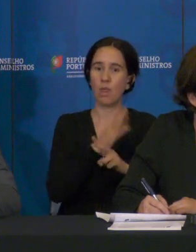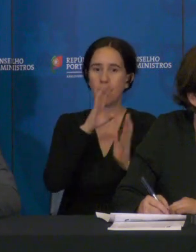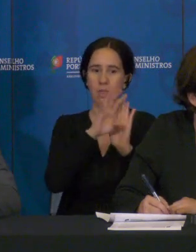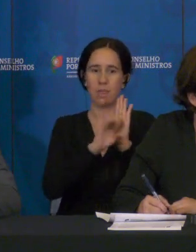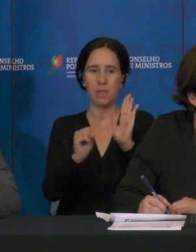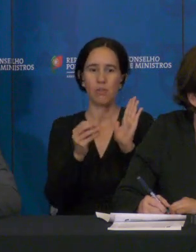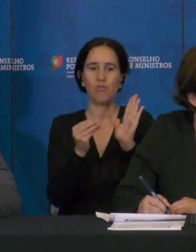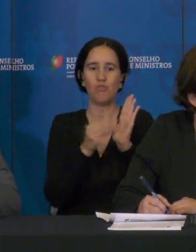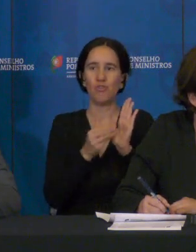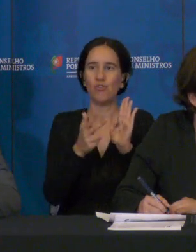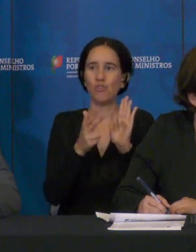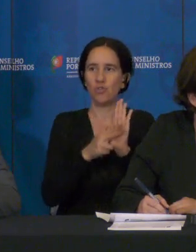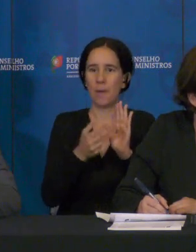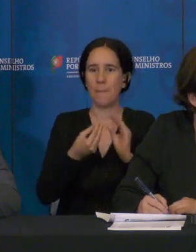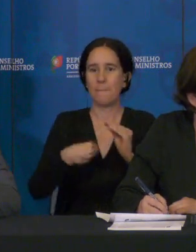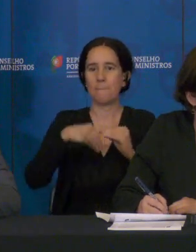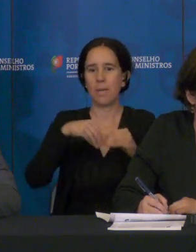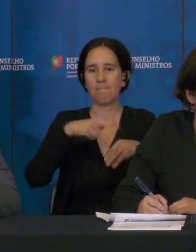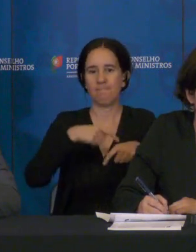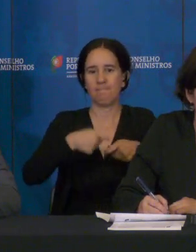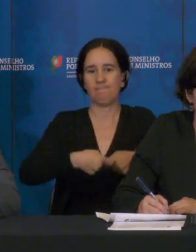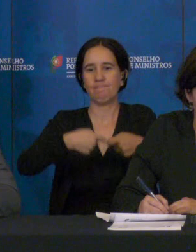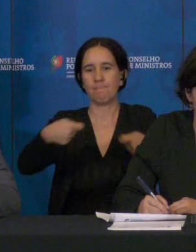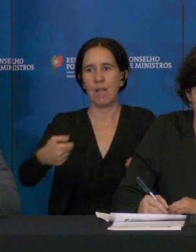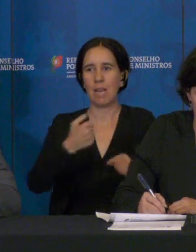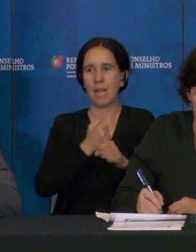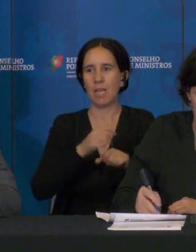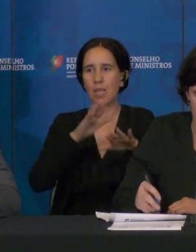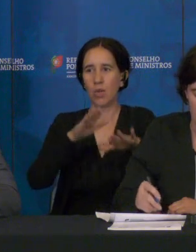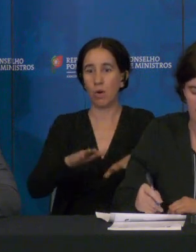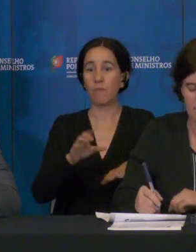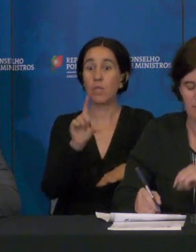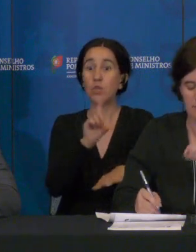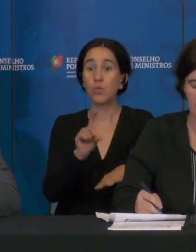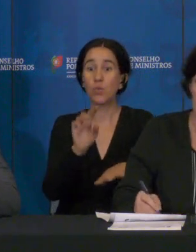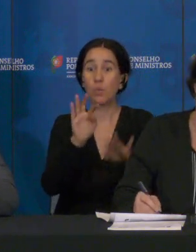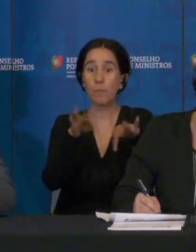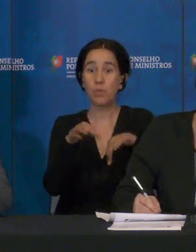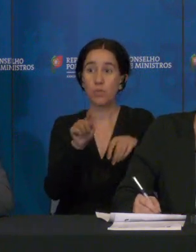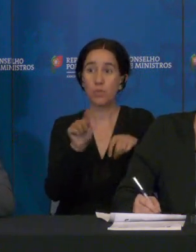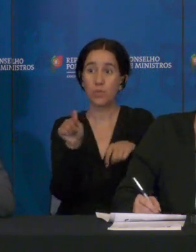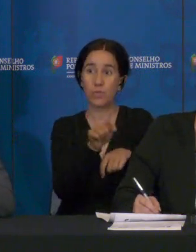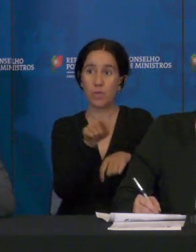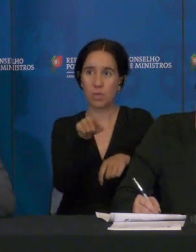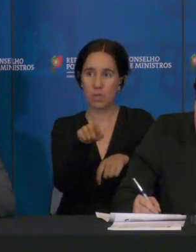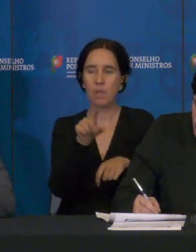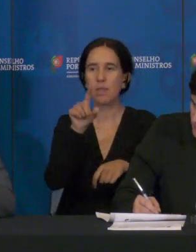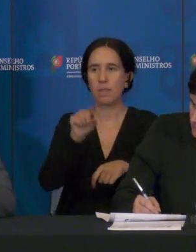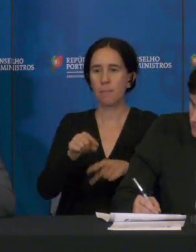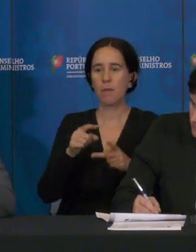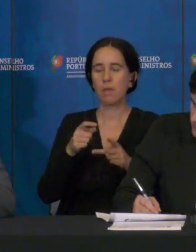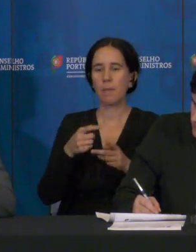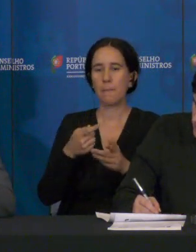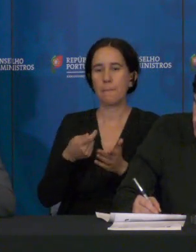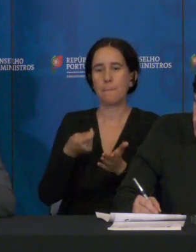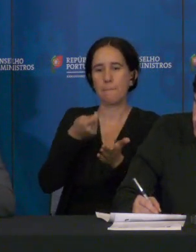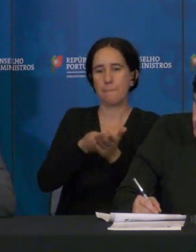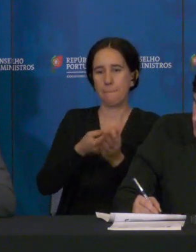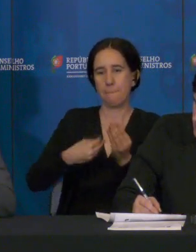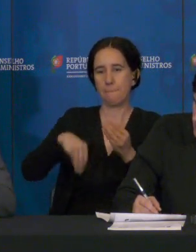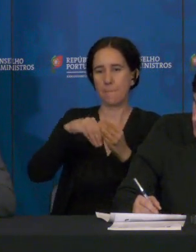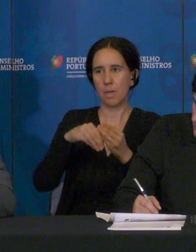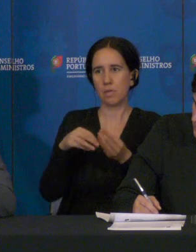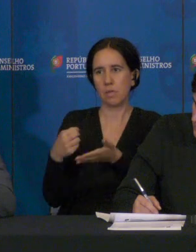que prorrogou extraordinariamente o layoff simplificado até ao final do mês de julho e que também aprovou o incentivo extraordinário